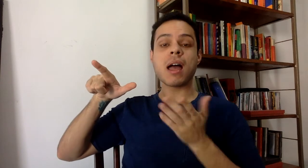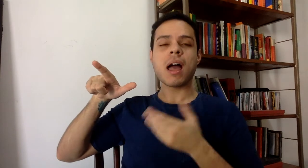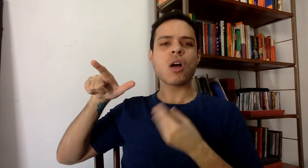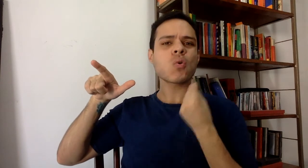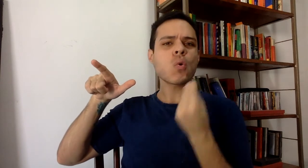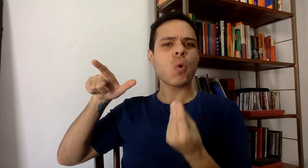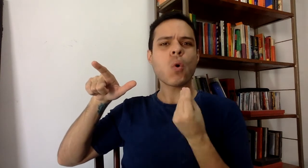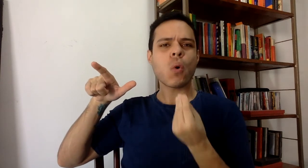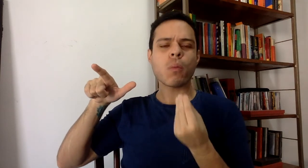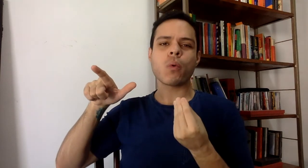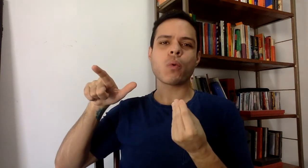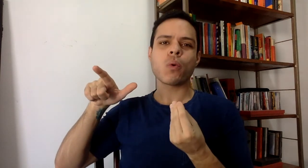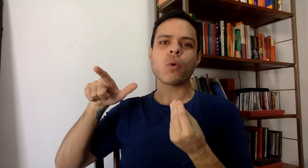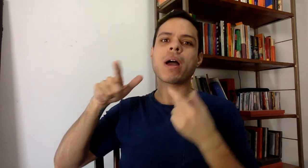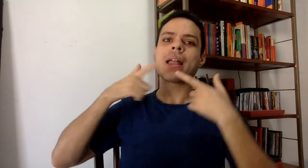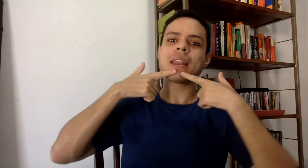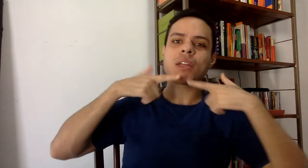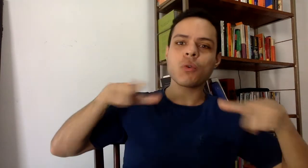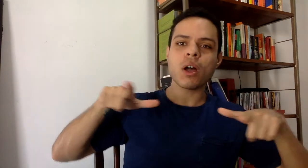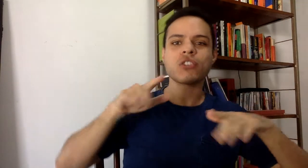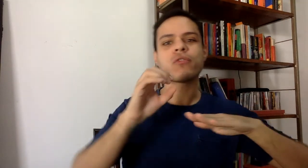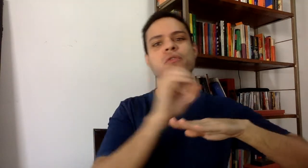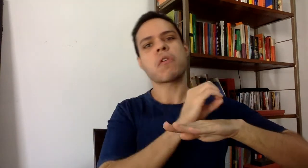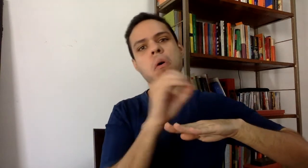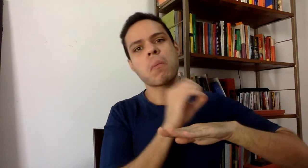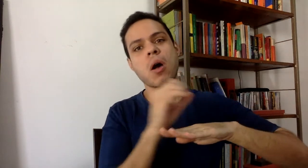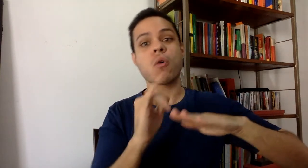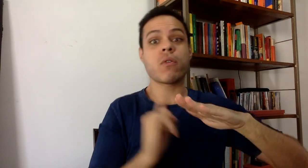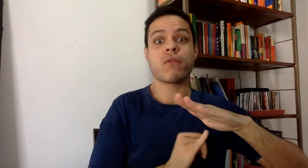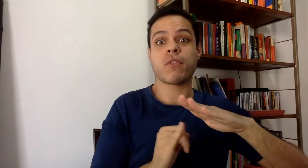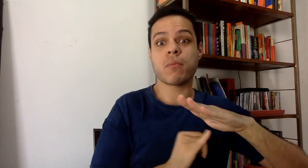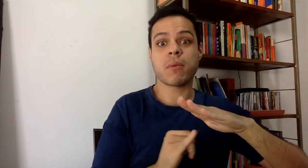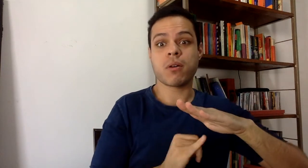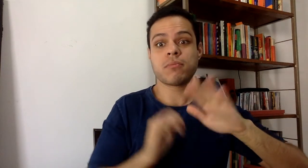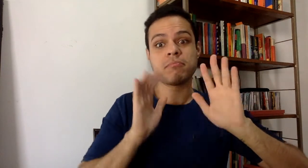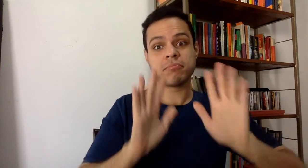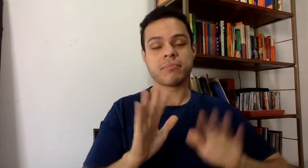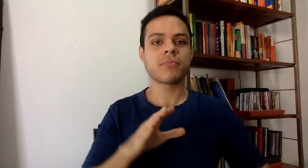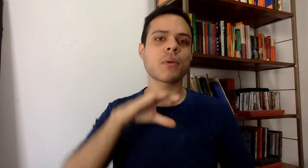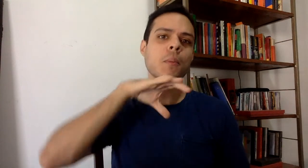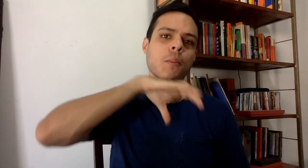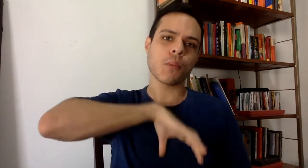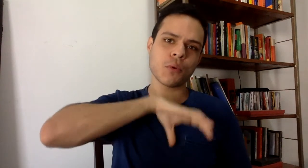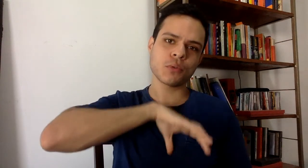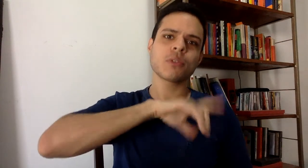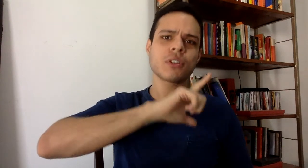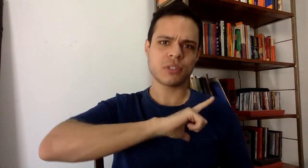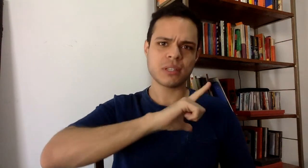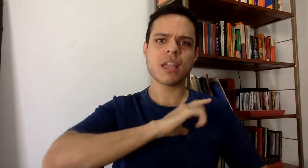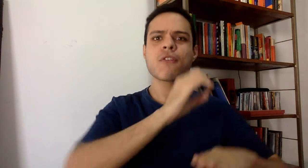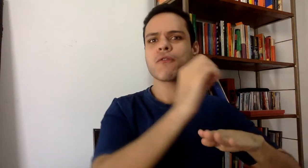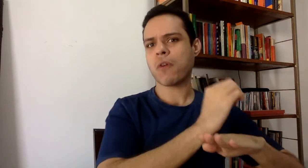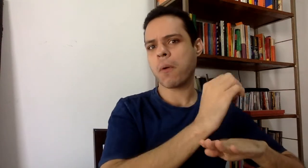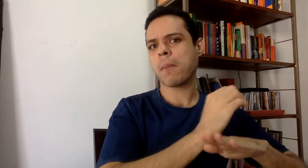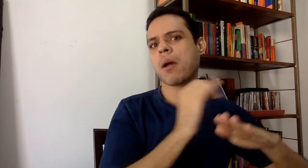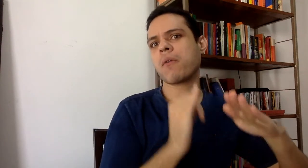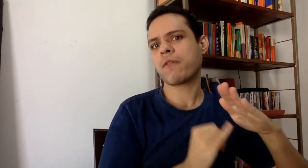uma linguagem ou informal. Por exemplo, a língua portuguesa tem a linguagem formal e a linguagem informal. Da